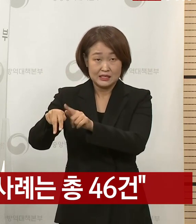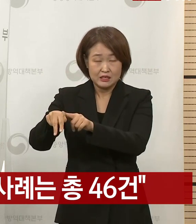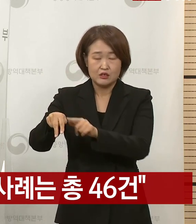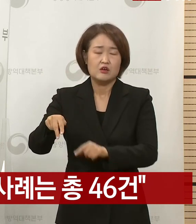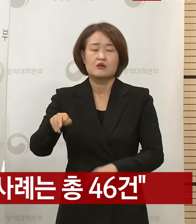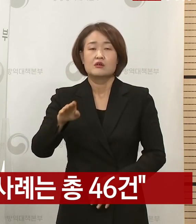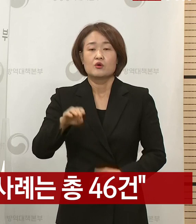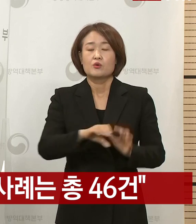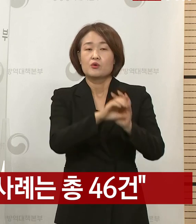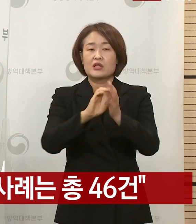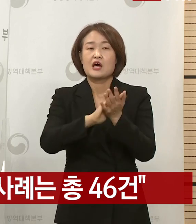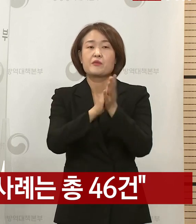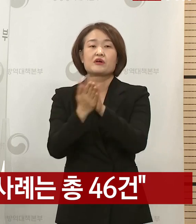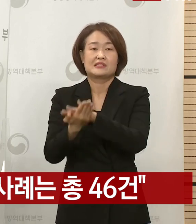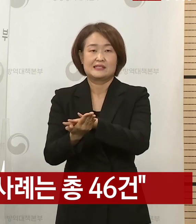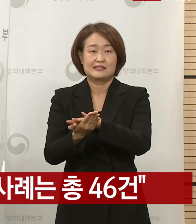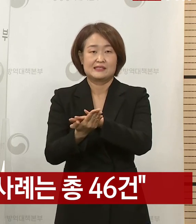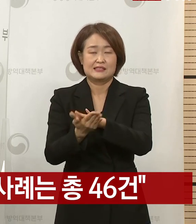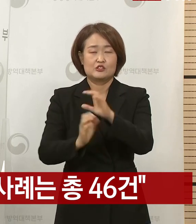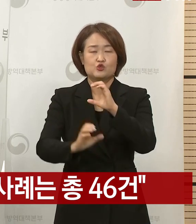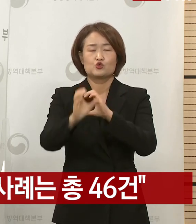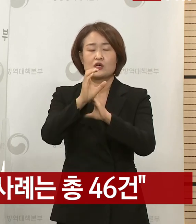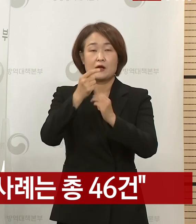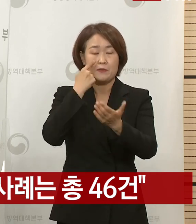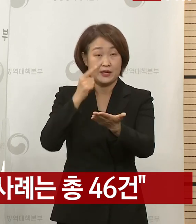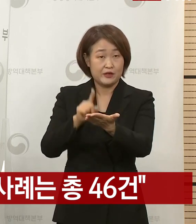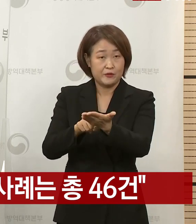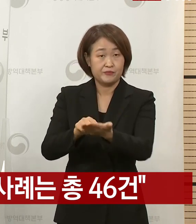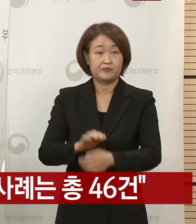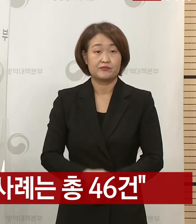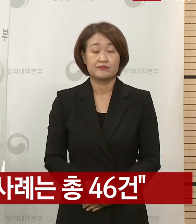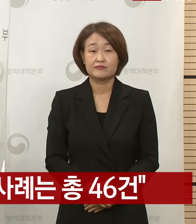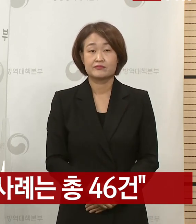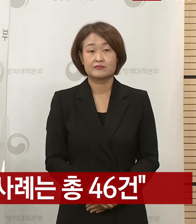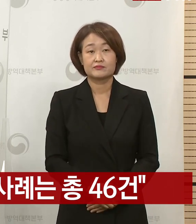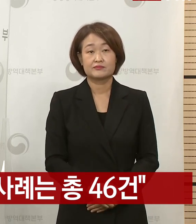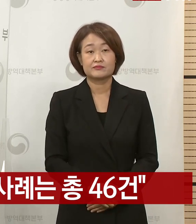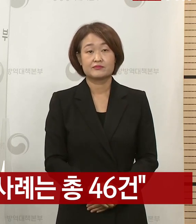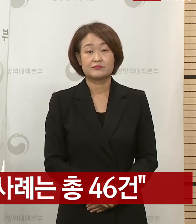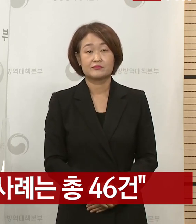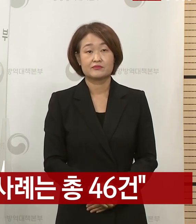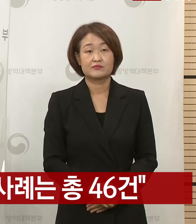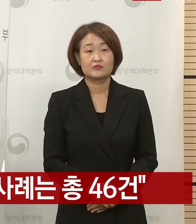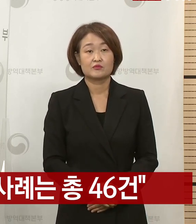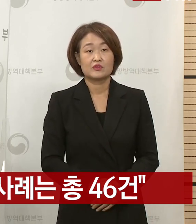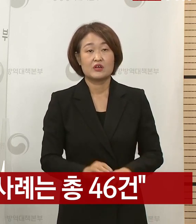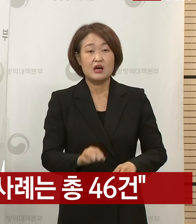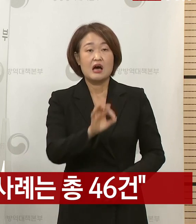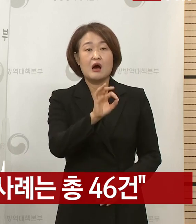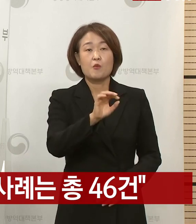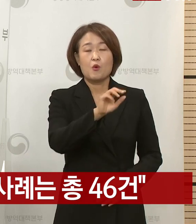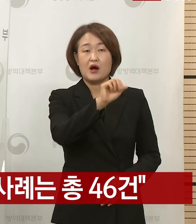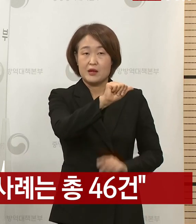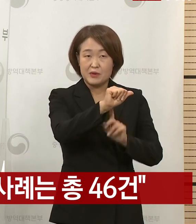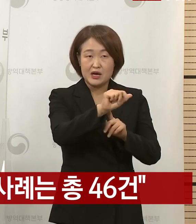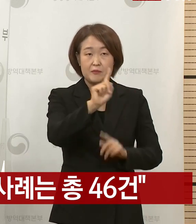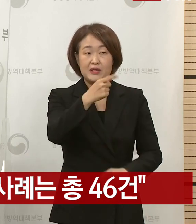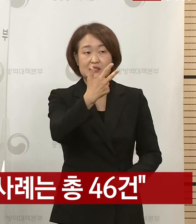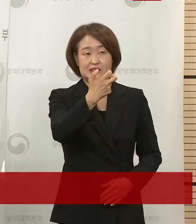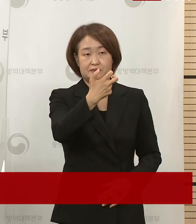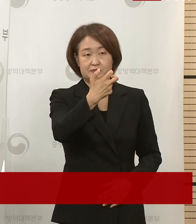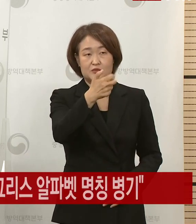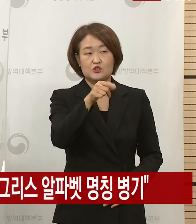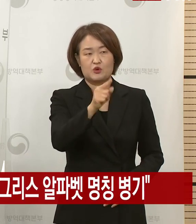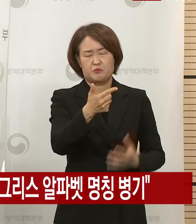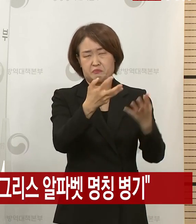변이 바이러스가 추가로 확인되었습니다. 유형별로는 알파형인 영국형 변이가 170건으로